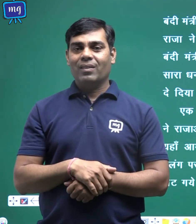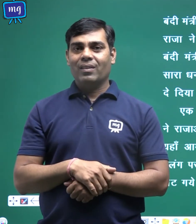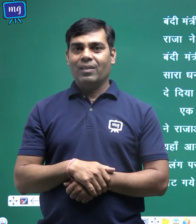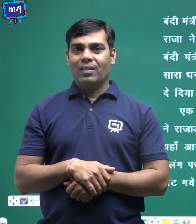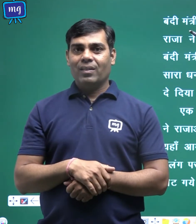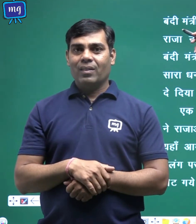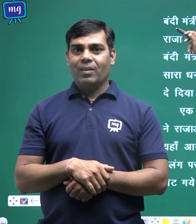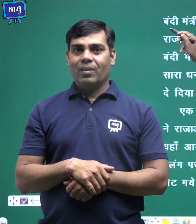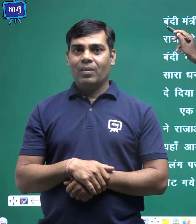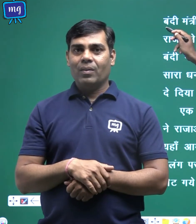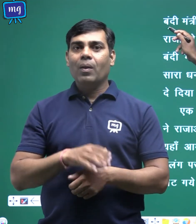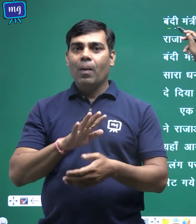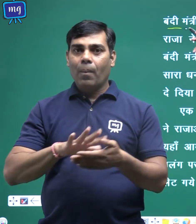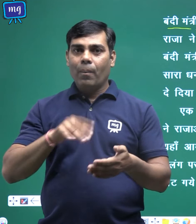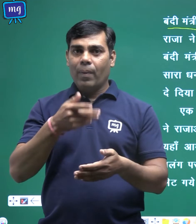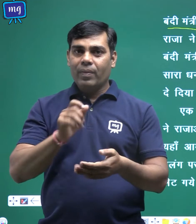बंदी मंत्री को